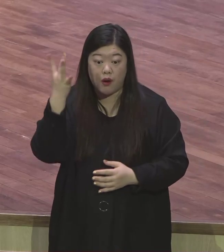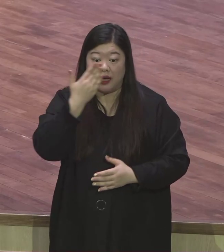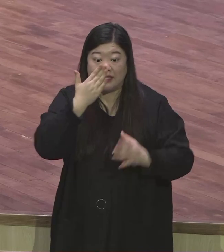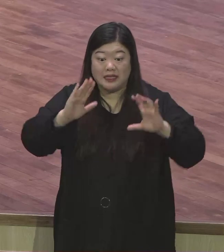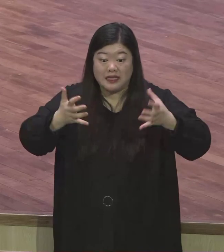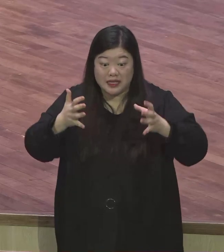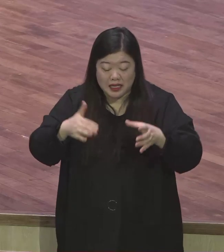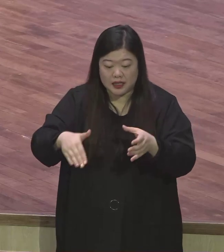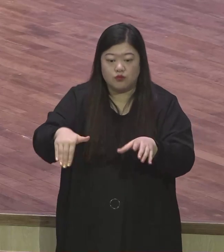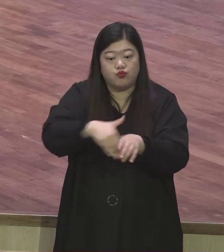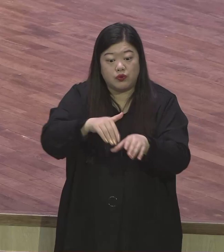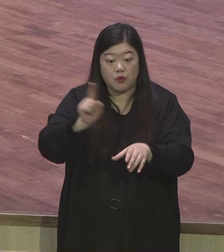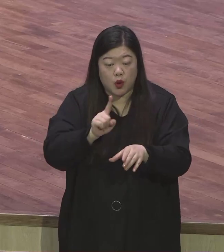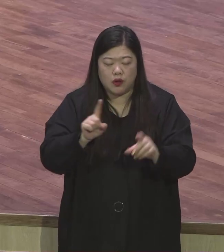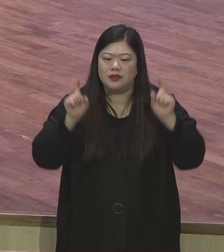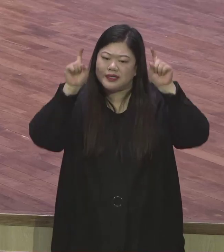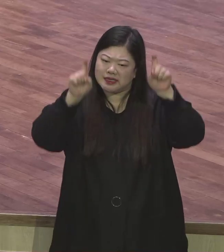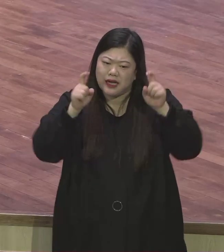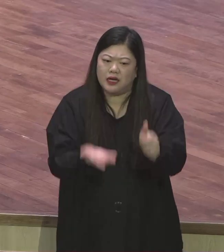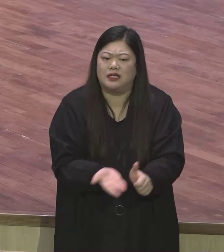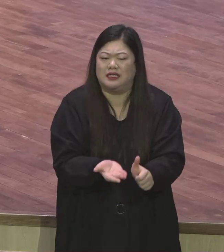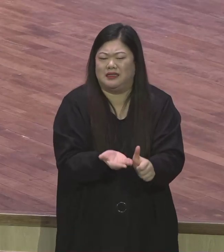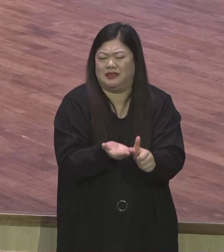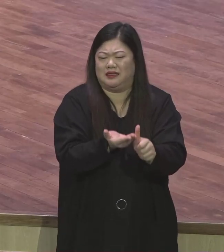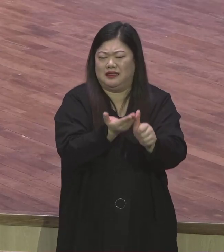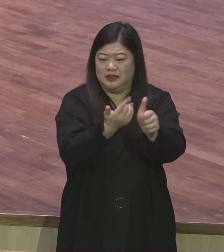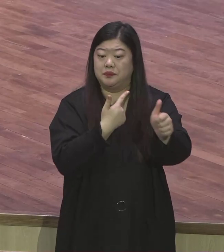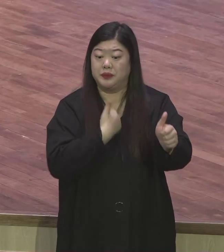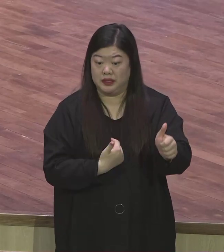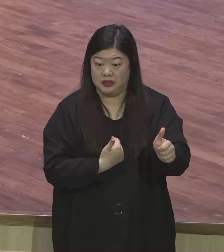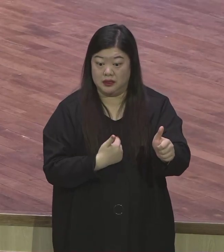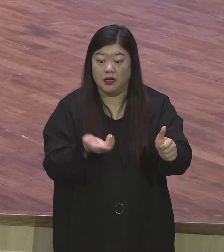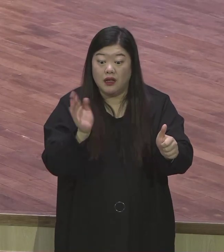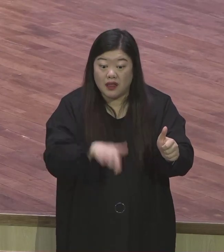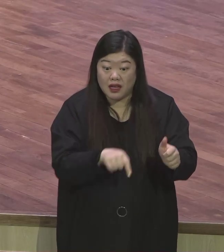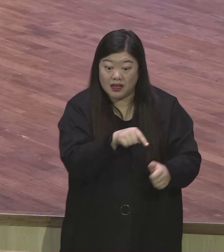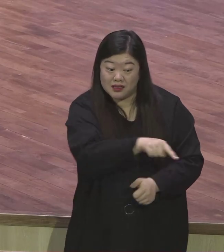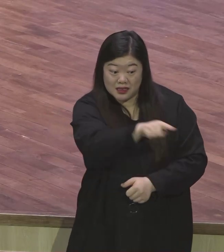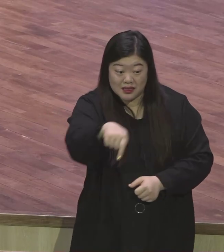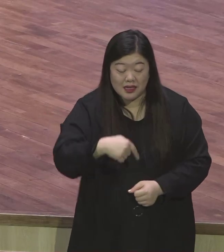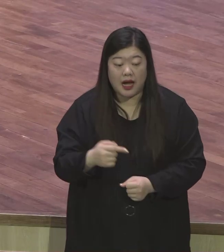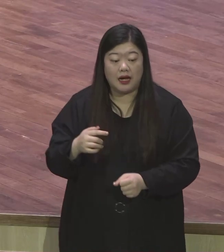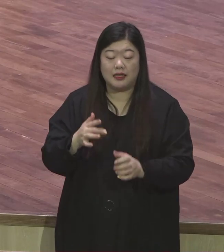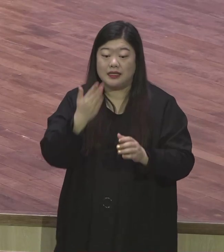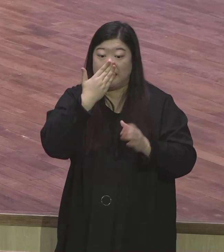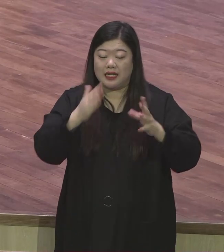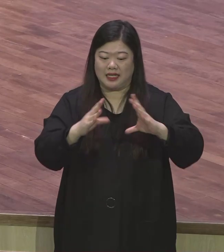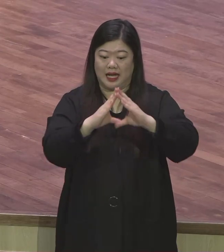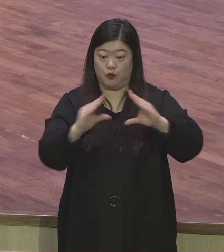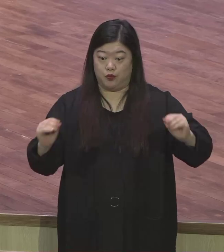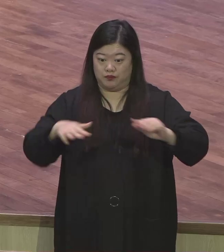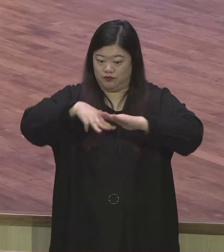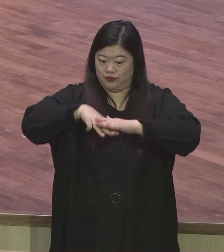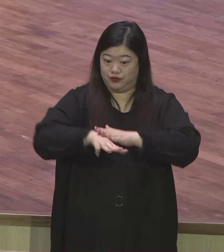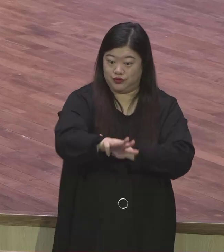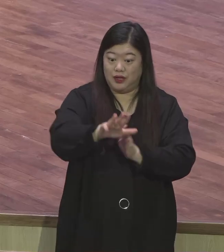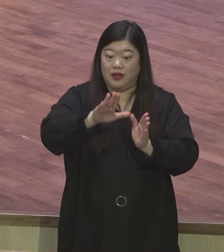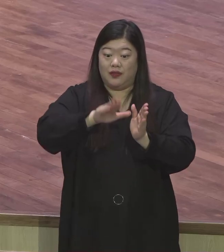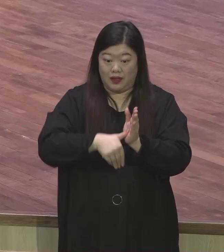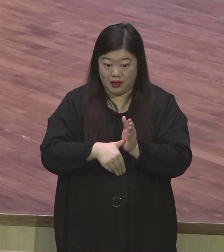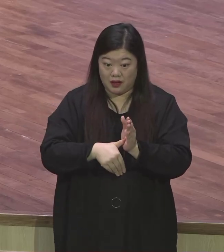광야 40년 동안 하나님을 10번이나 배신했습니다. 그러나 예수님은 40일 동안